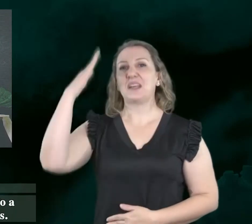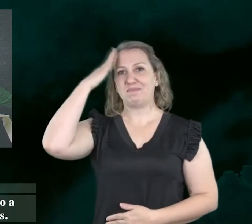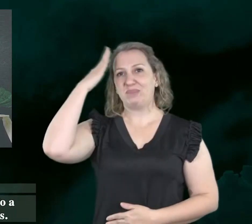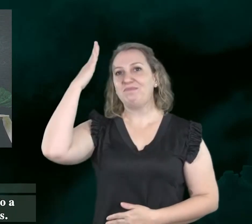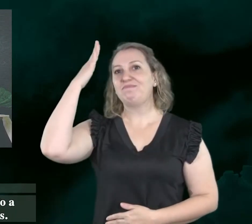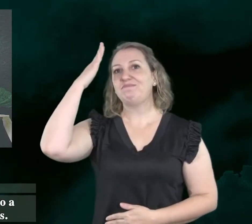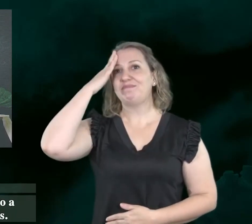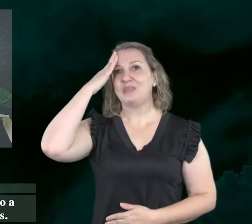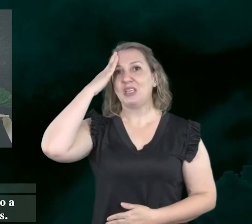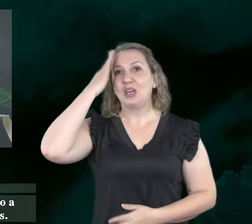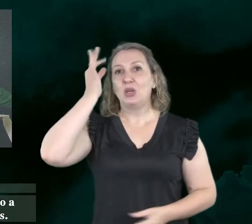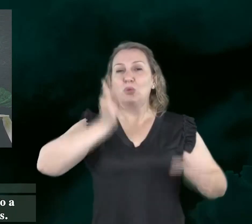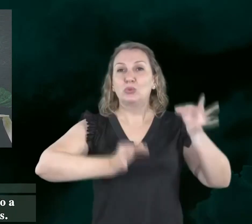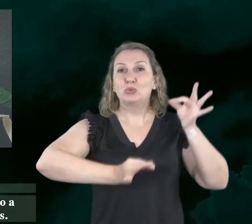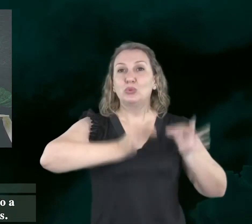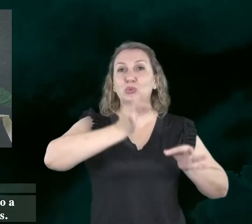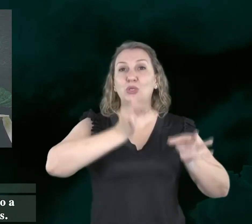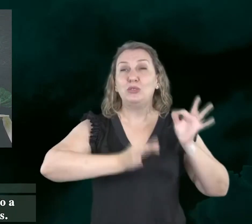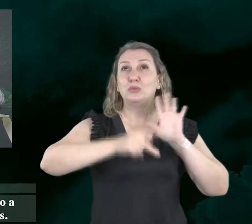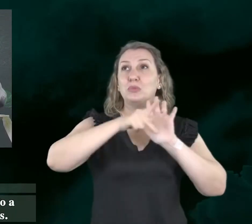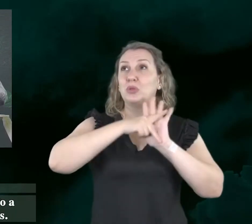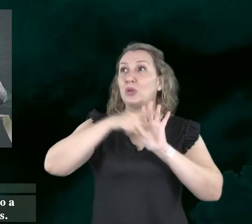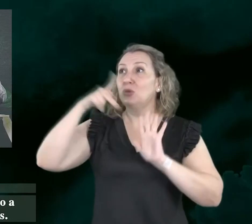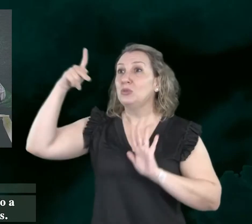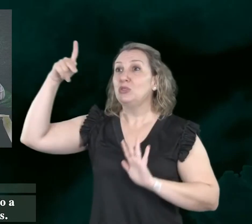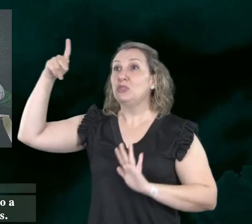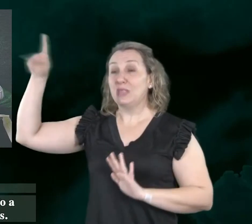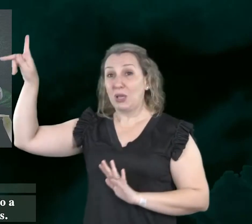praticam essas coisas. Vocês sabem que